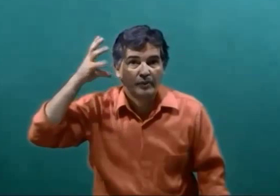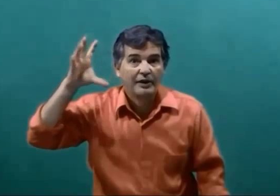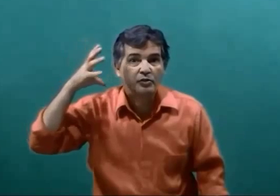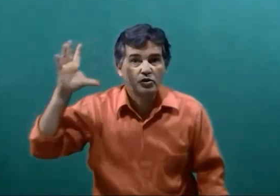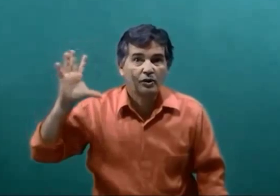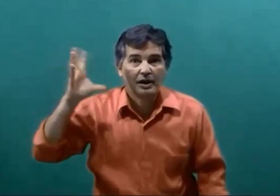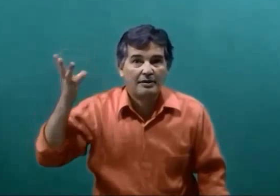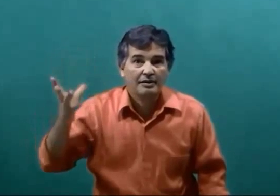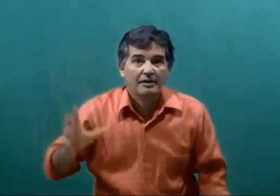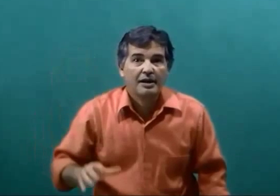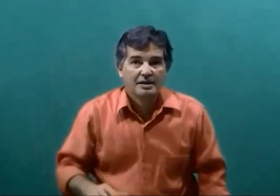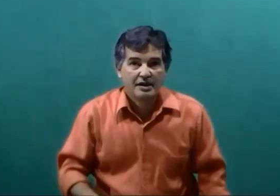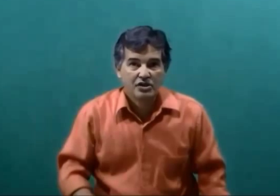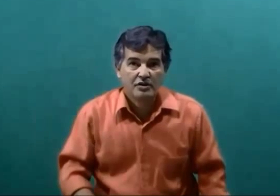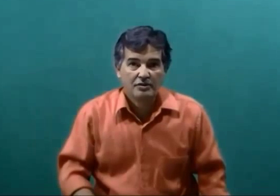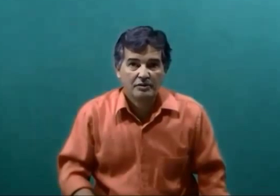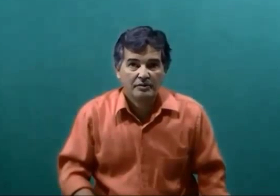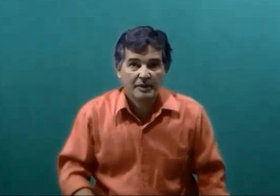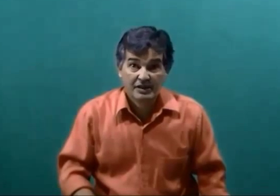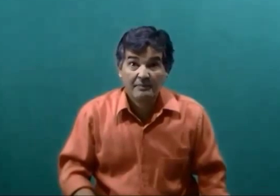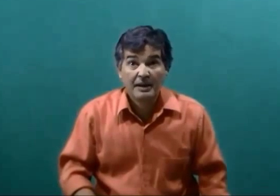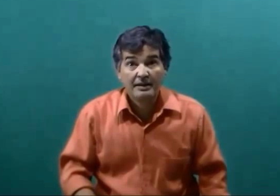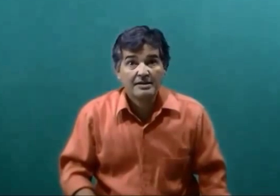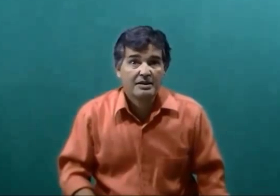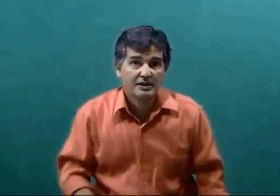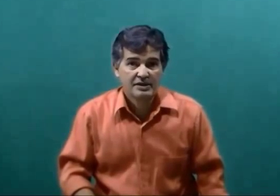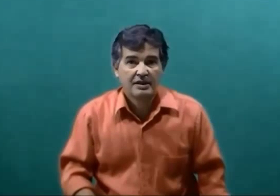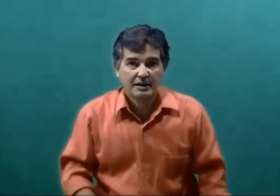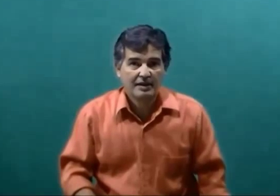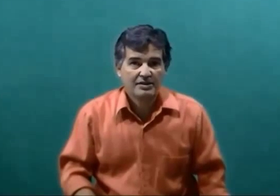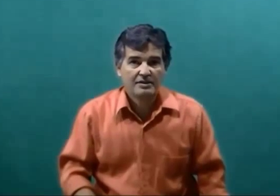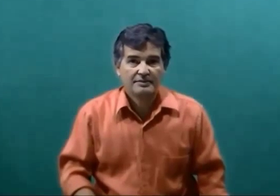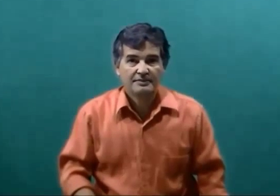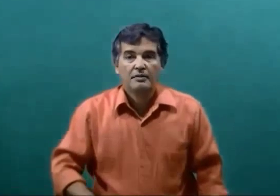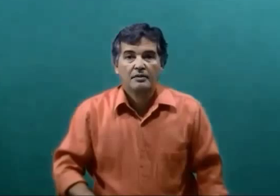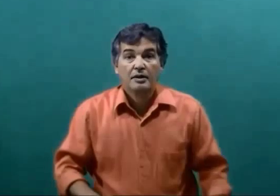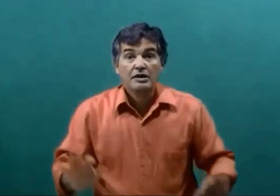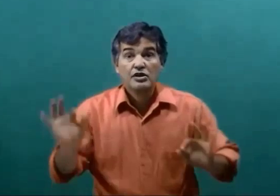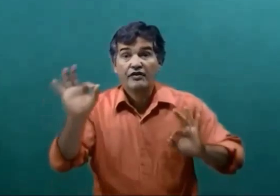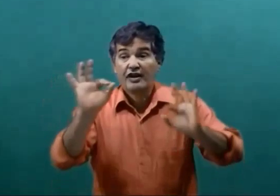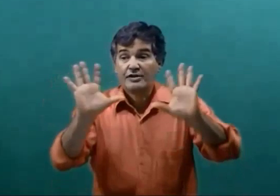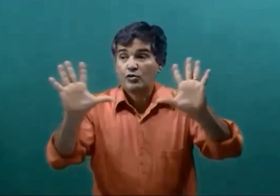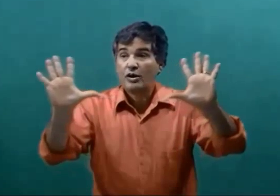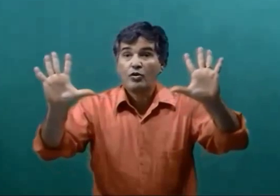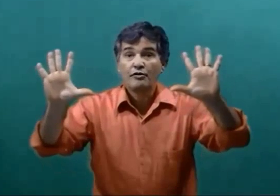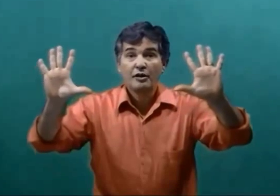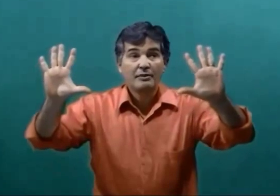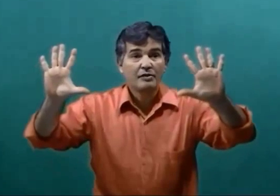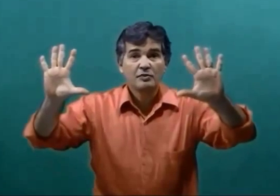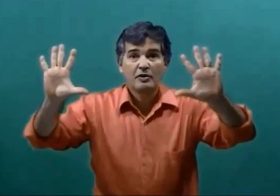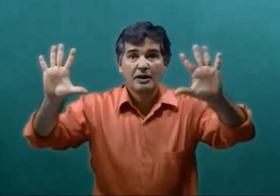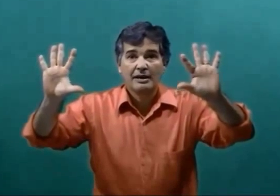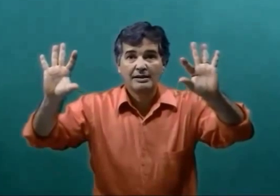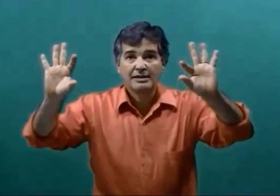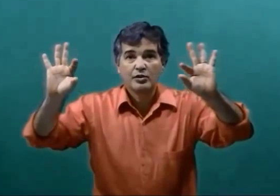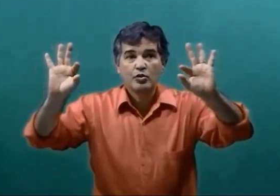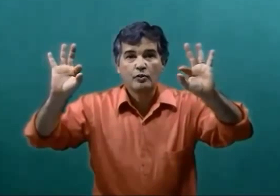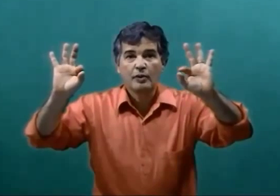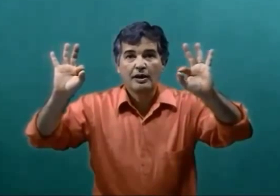para não misturar nessa região. Prestar bem atenção a esses detalhes. Se eu faço com a mão espalmada, seguro o